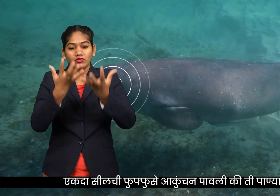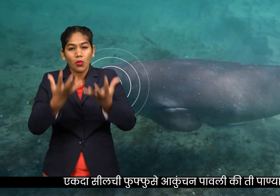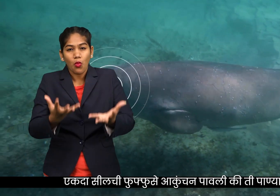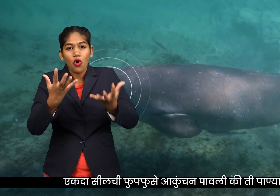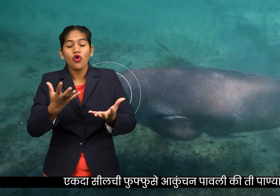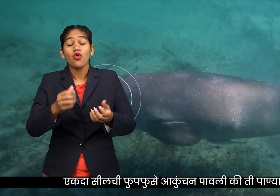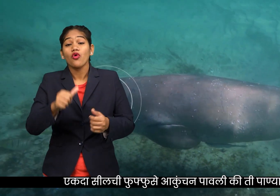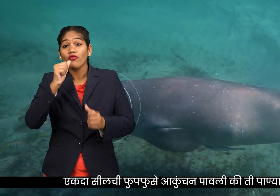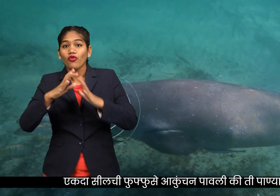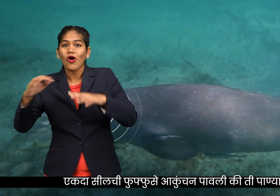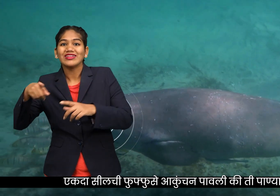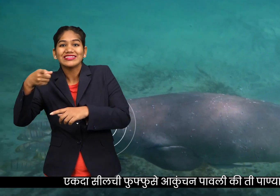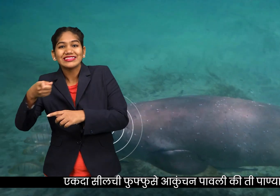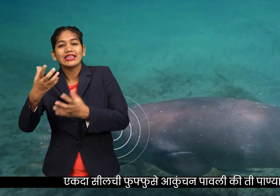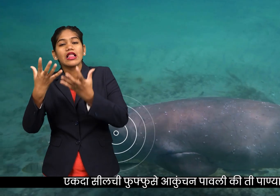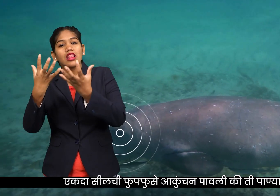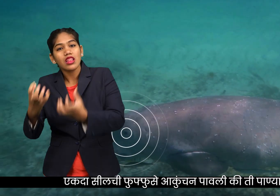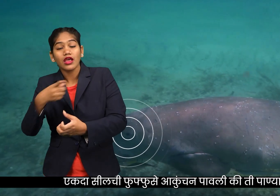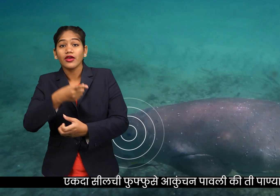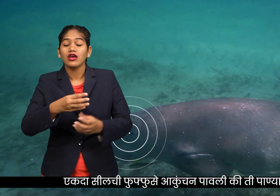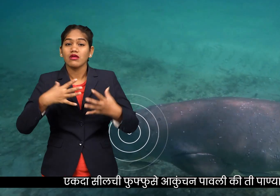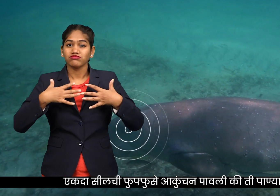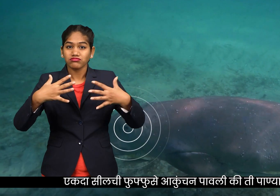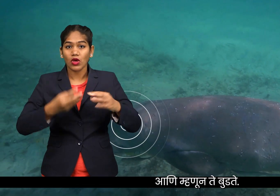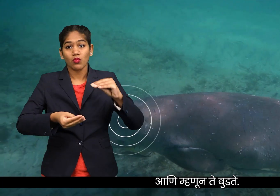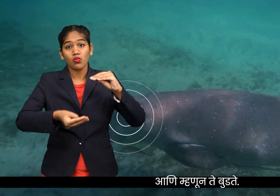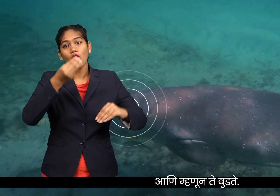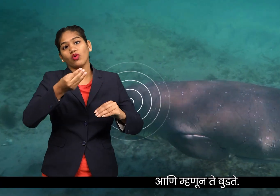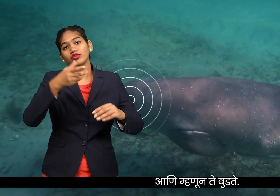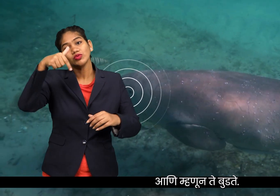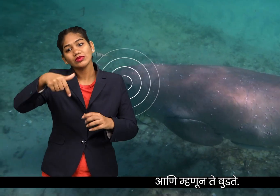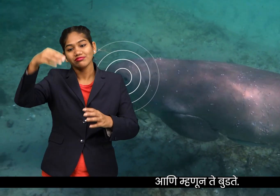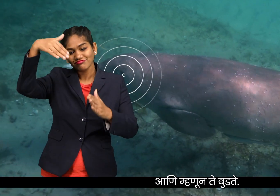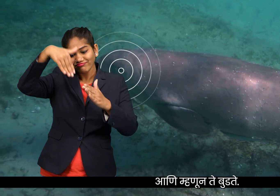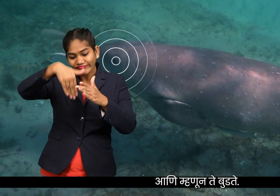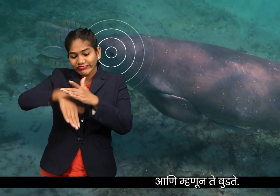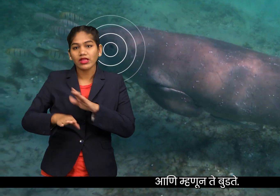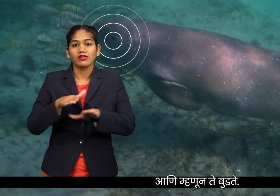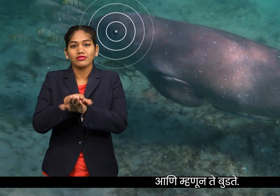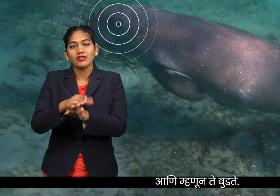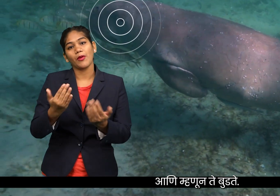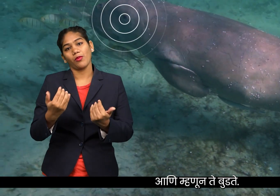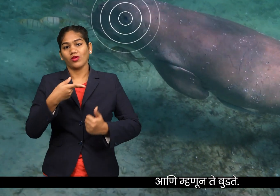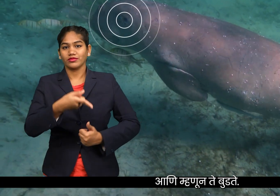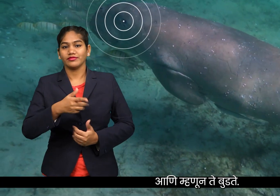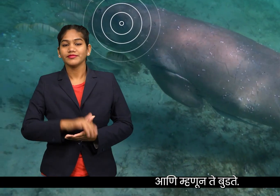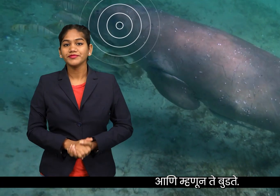ती पाण्यापेक्षा जड होतात आणि म्हणून ते बुडते.